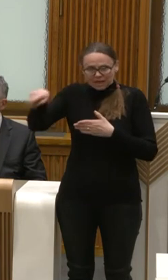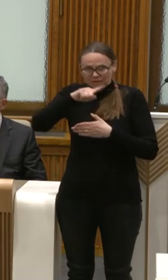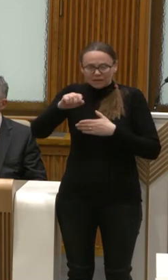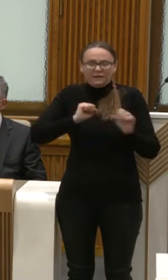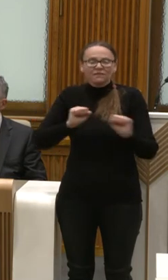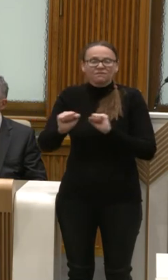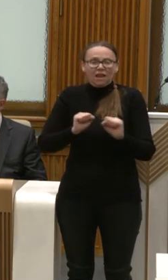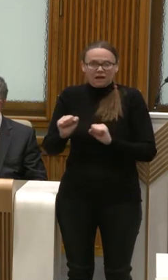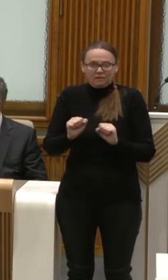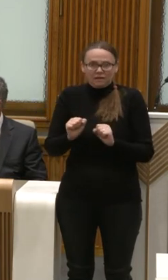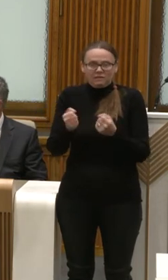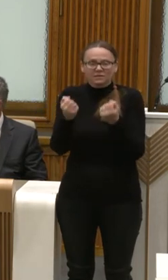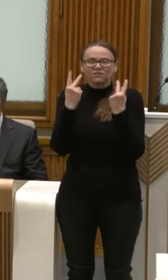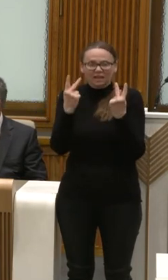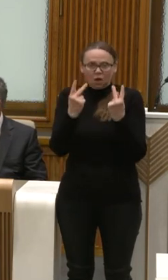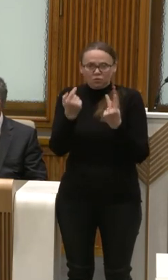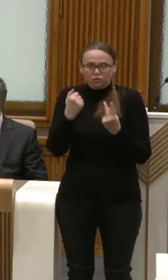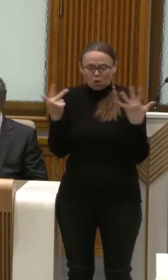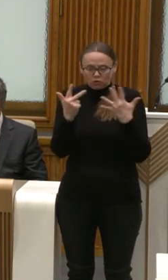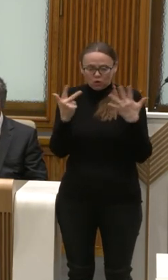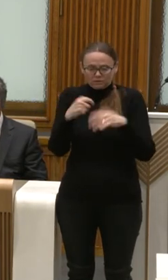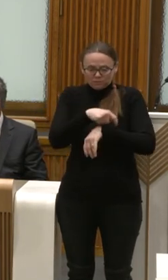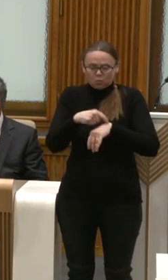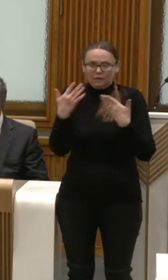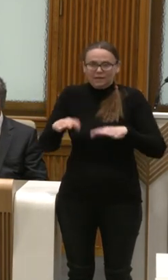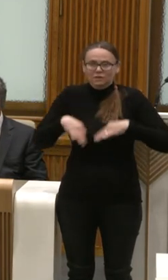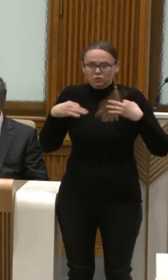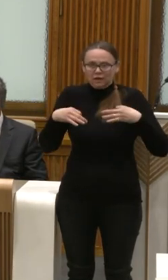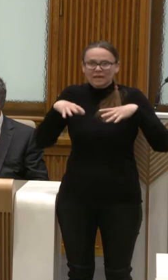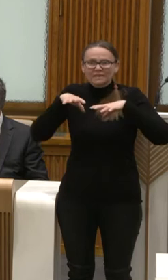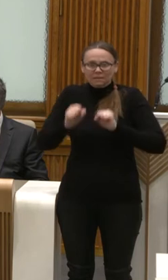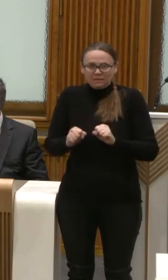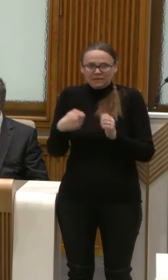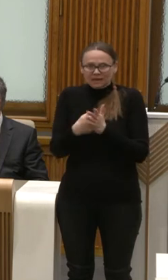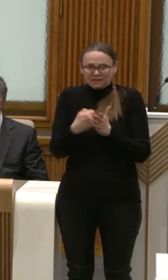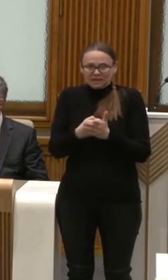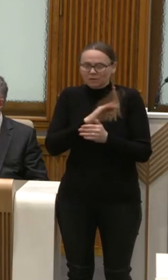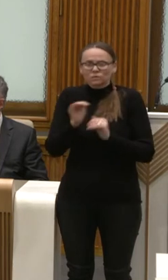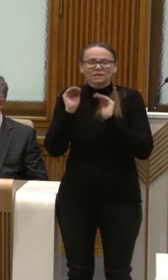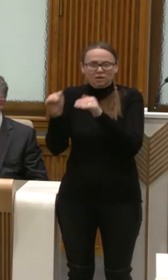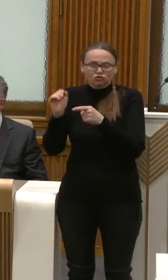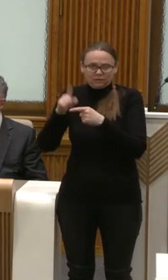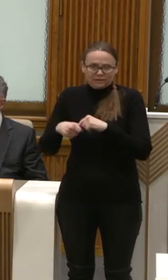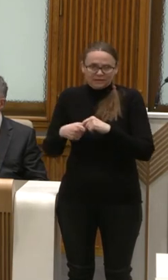z veljavnosti od 8. ure danes jutraj zamrznila cene vseh teh zaščitnih sredstev.